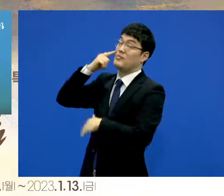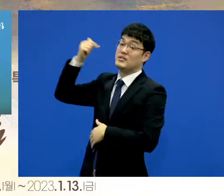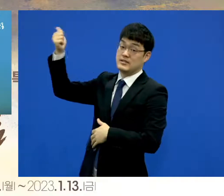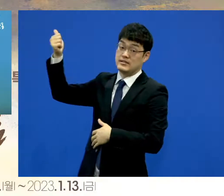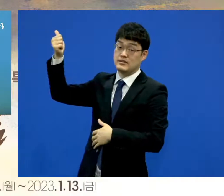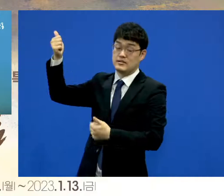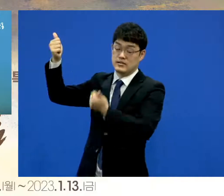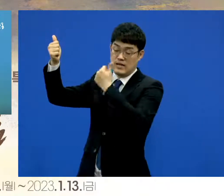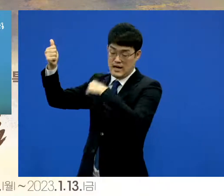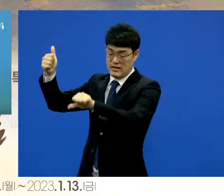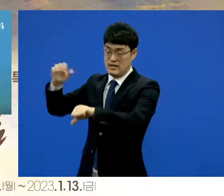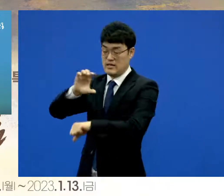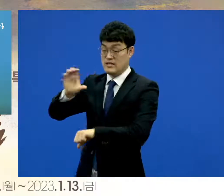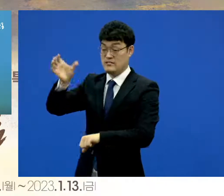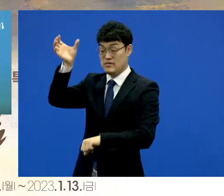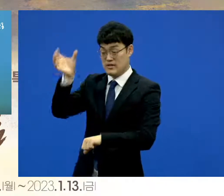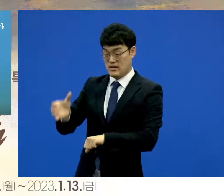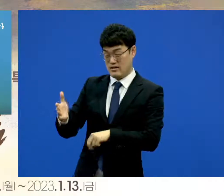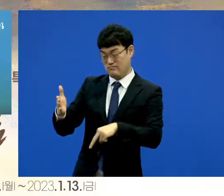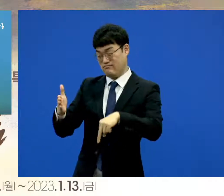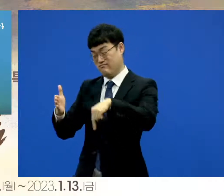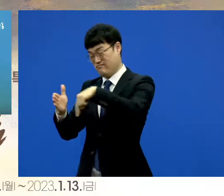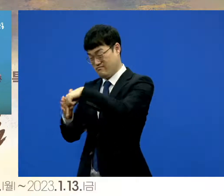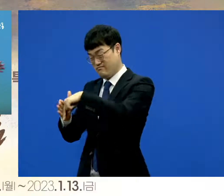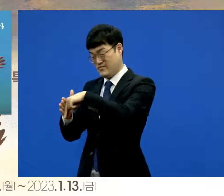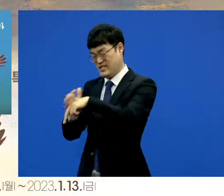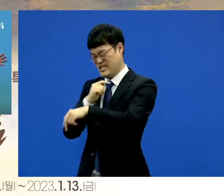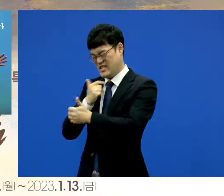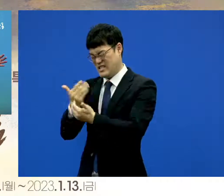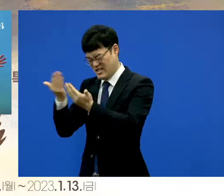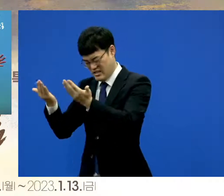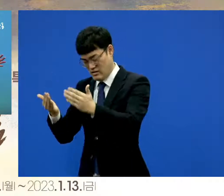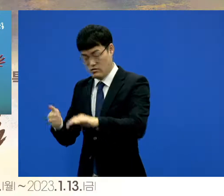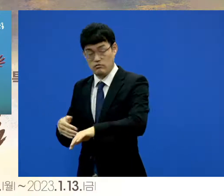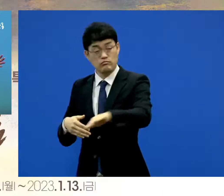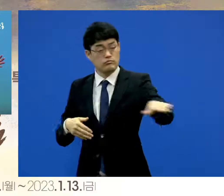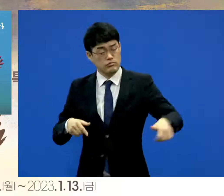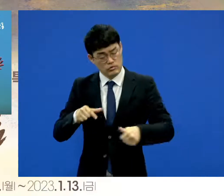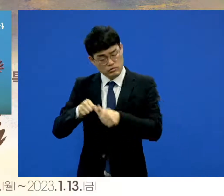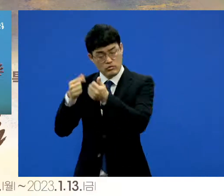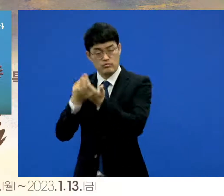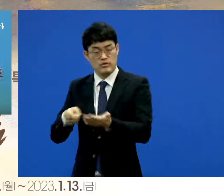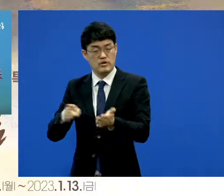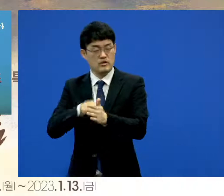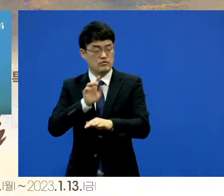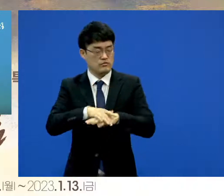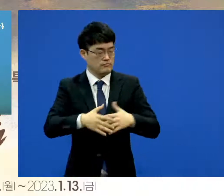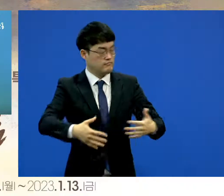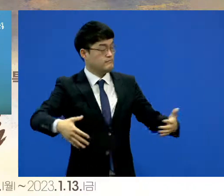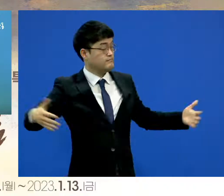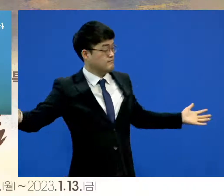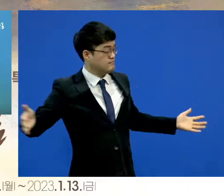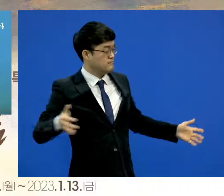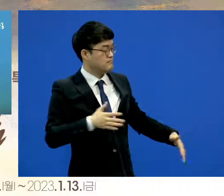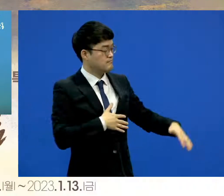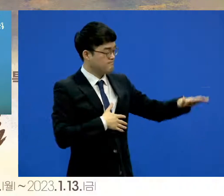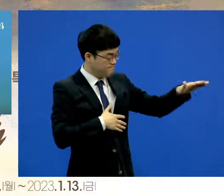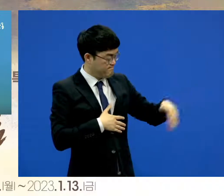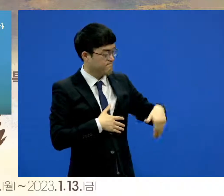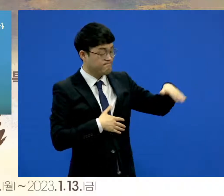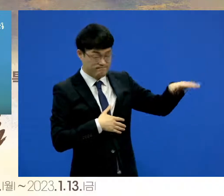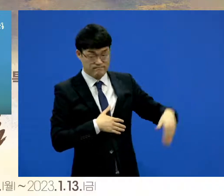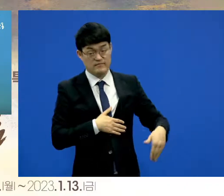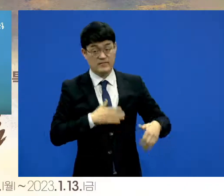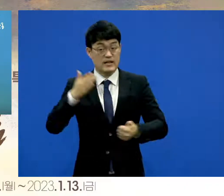십자가에 매다시고 우리의 구원을 위해 두 손을 활짝 여시고 내게 오라고 말씀하시는 그